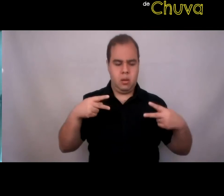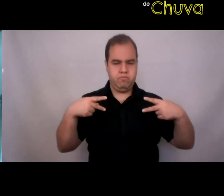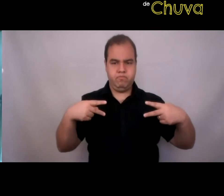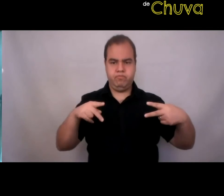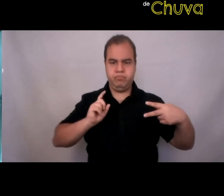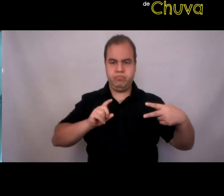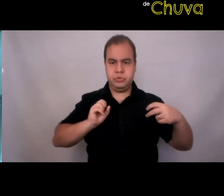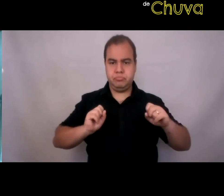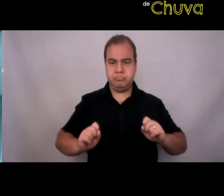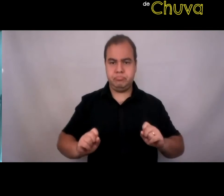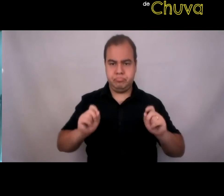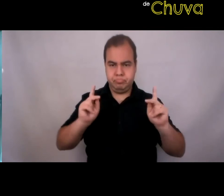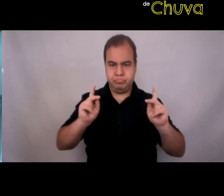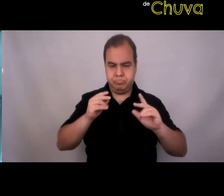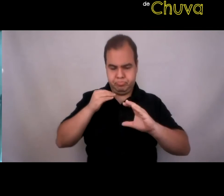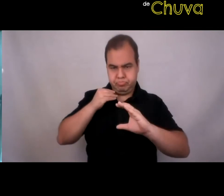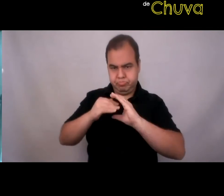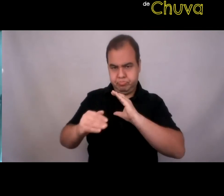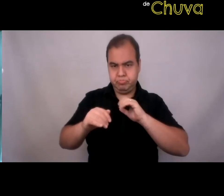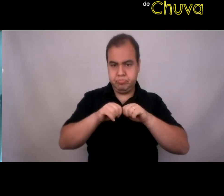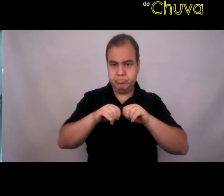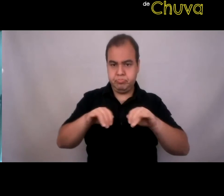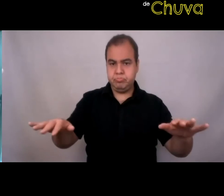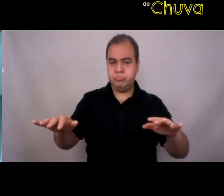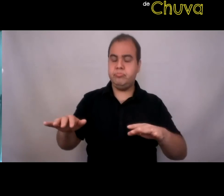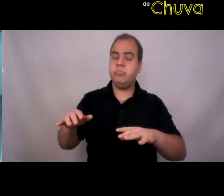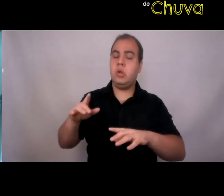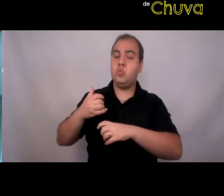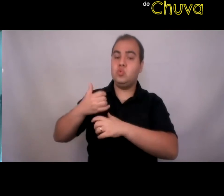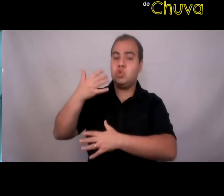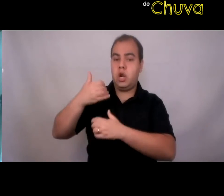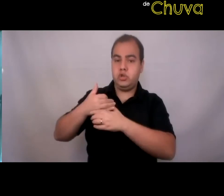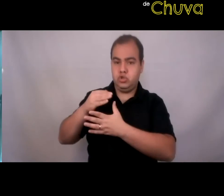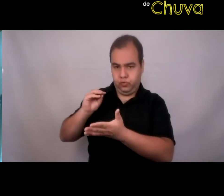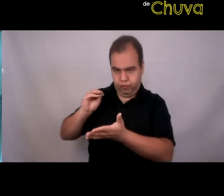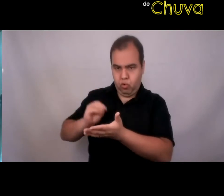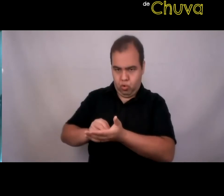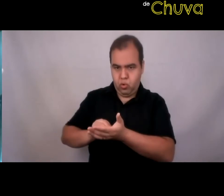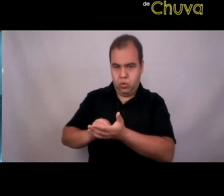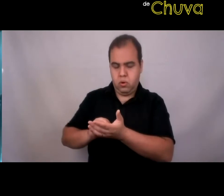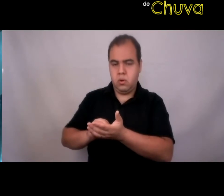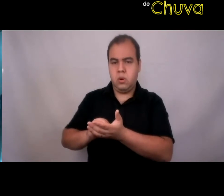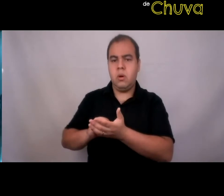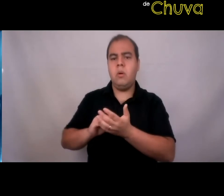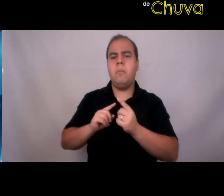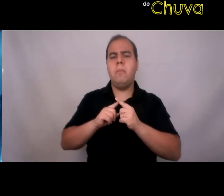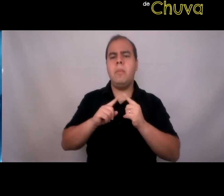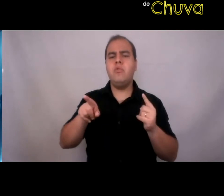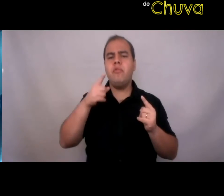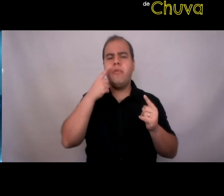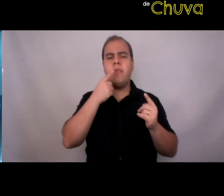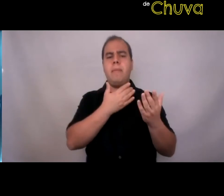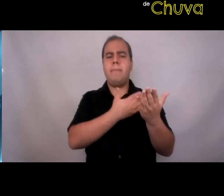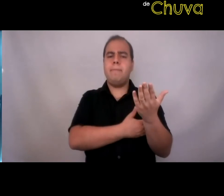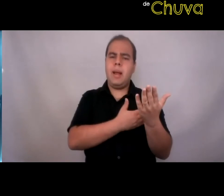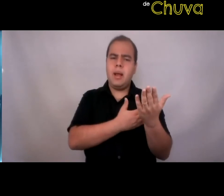encerramentos, eu vou copiar o link, copiar aqui no chat, que é a pasta onde vão estar alguns desses documentos.